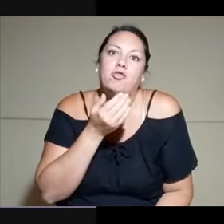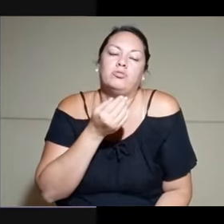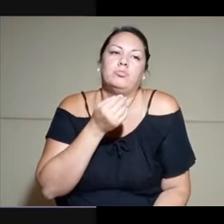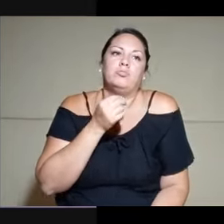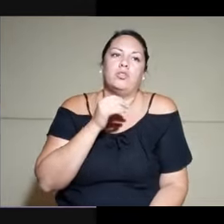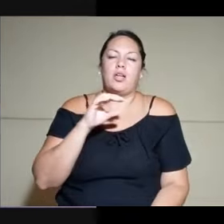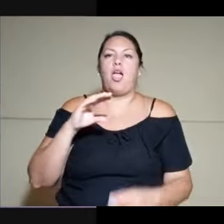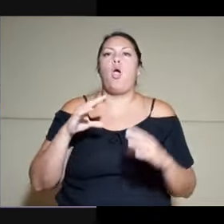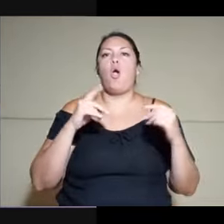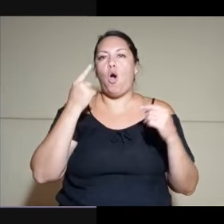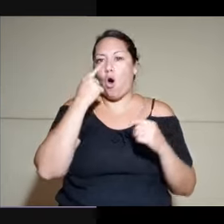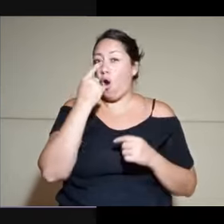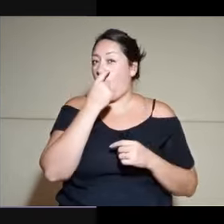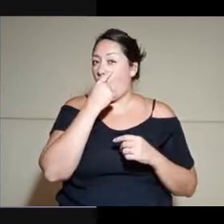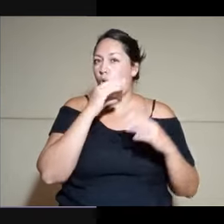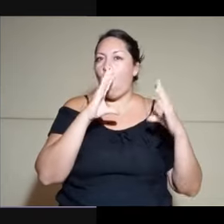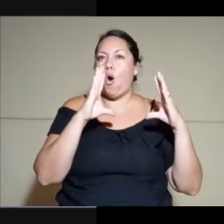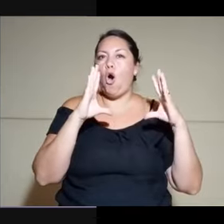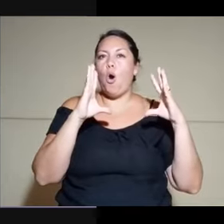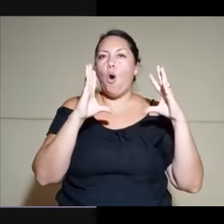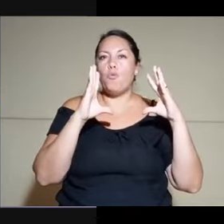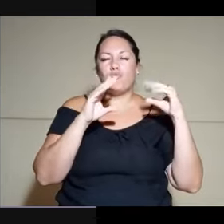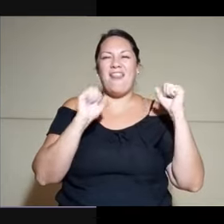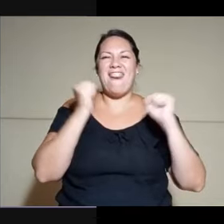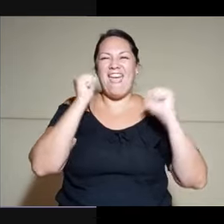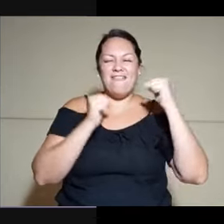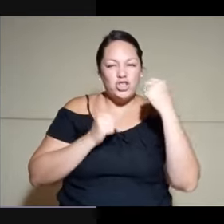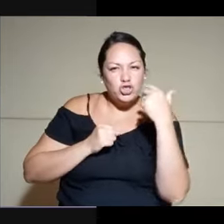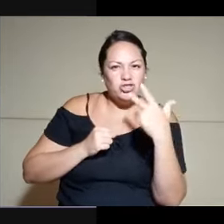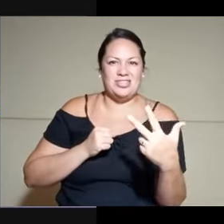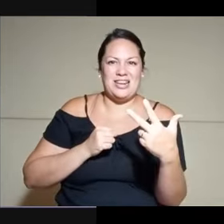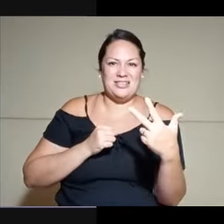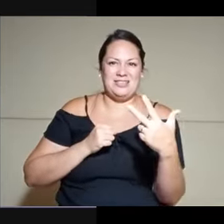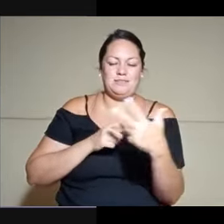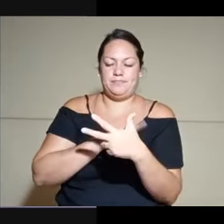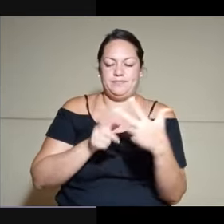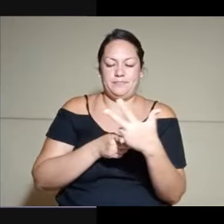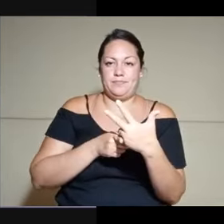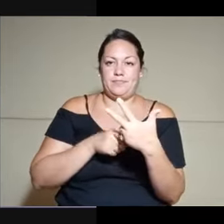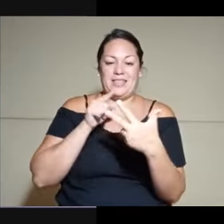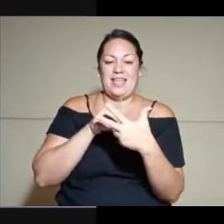músculo como... Y no sabemos, porque ya vamos a ver que el ojo tiene tres